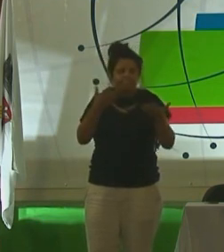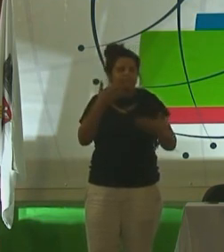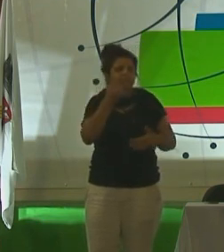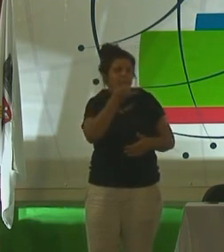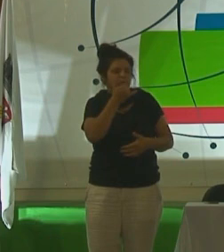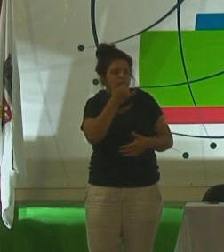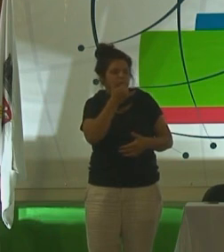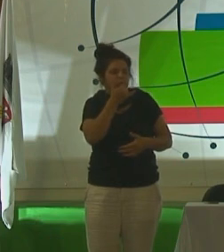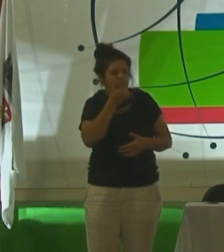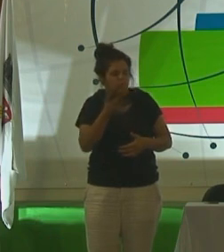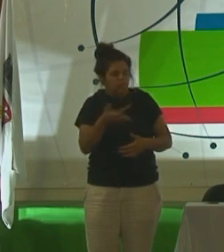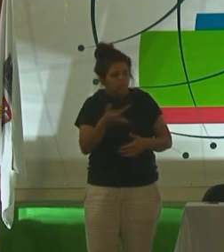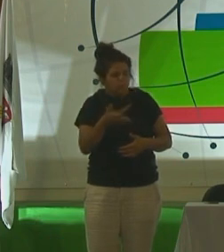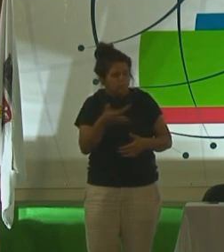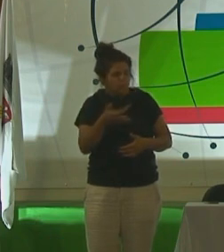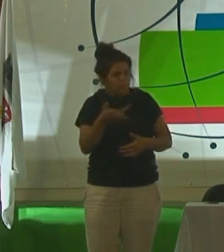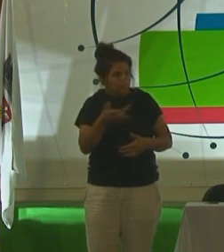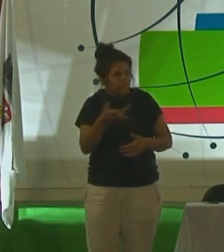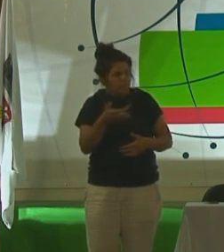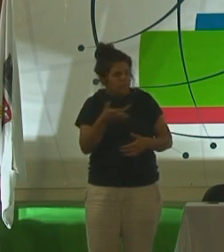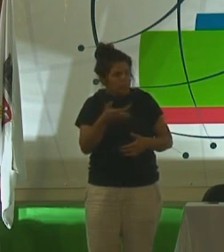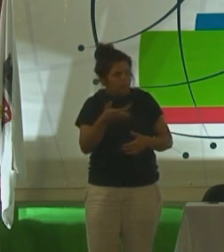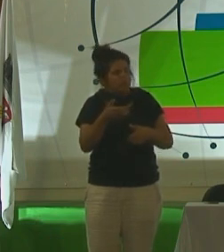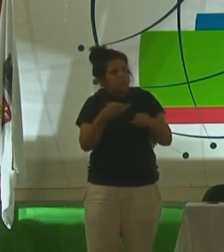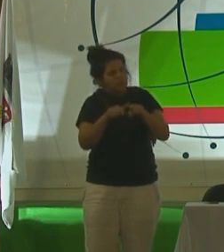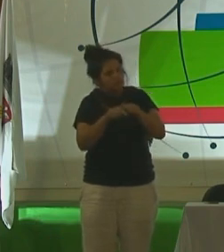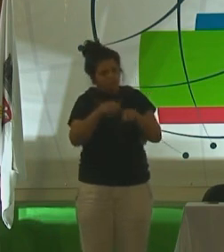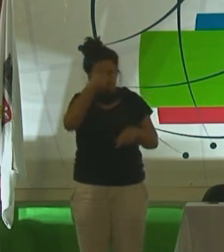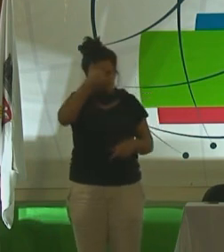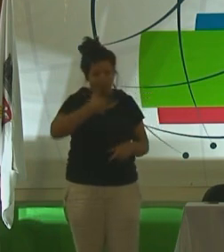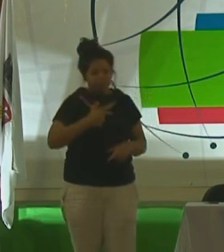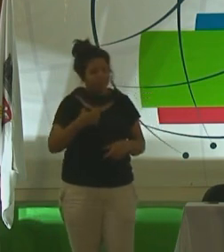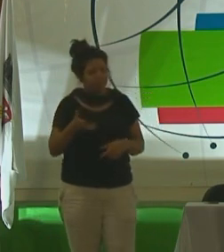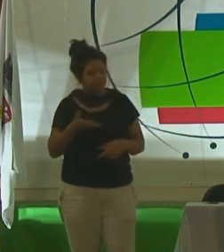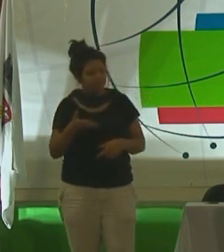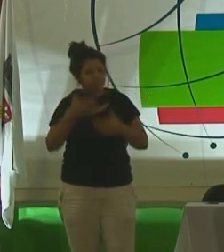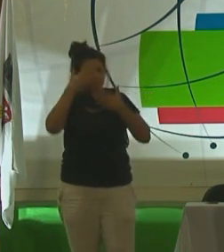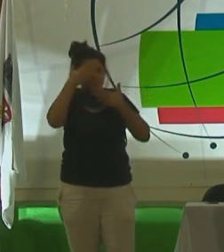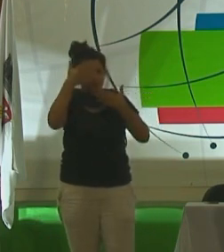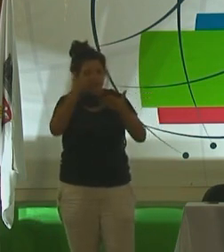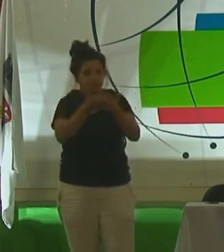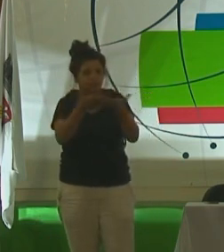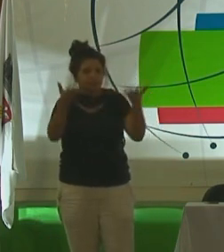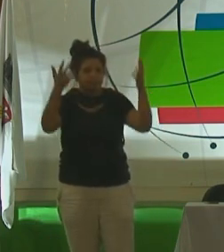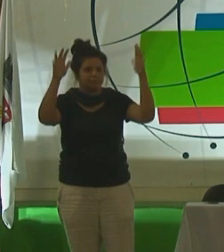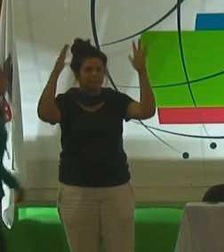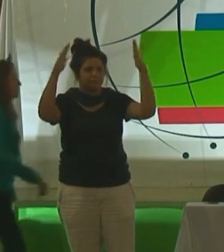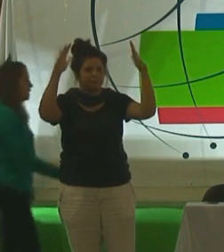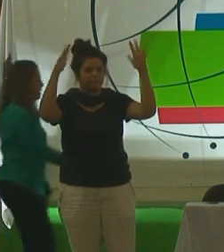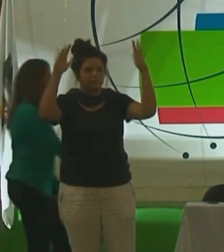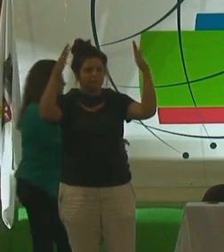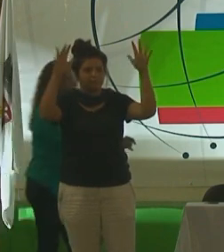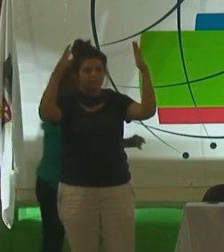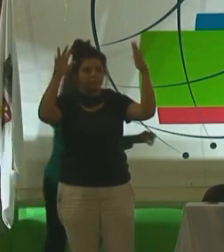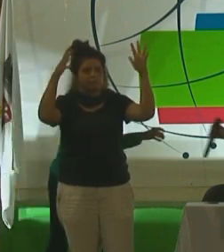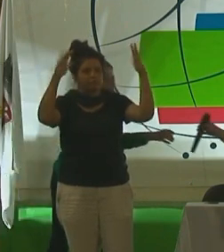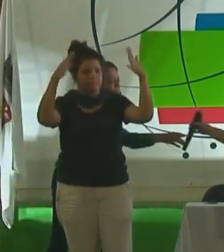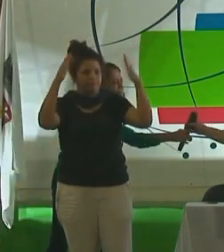rapidez da fala e da própria rapidez da pessoa aqui. Muito obrigada.